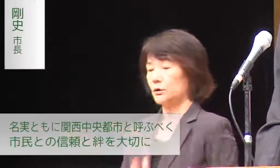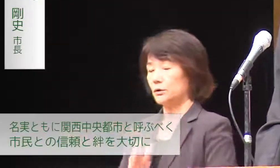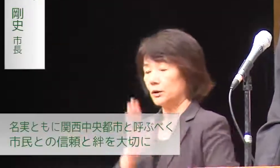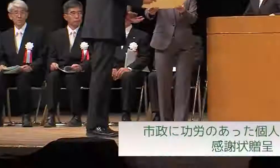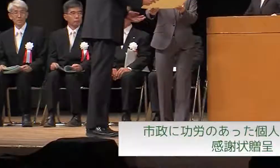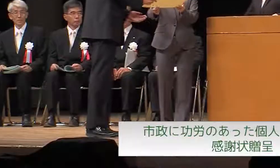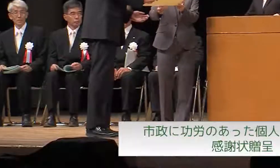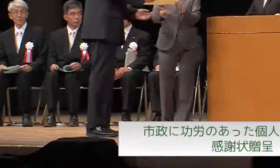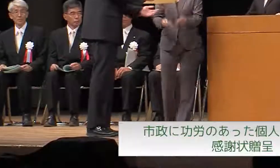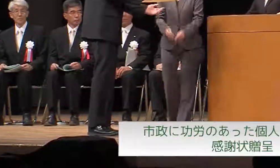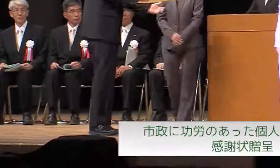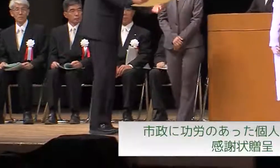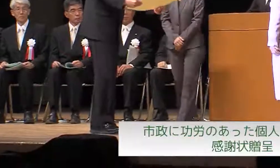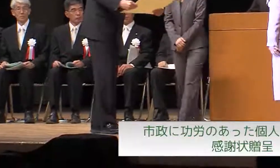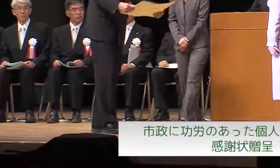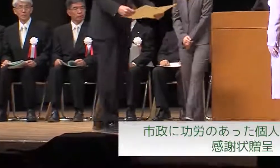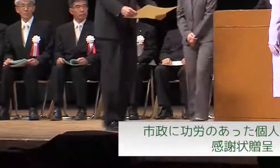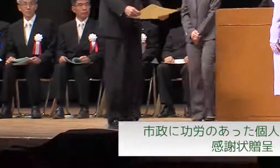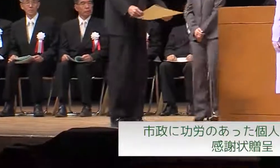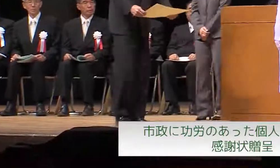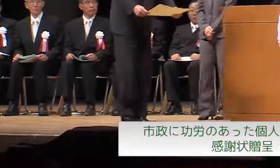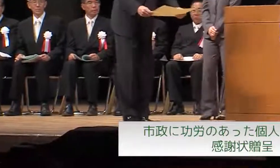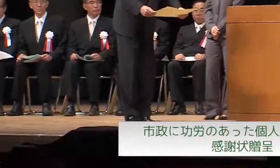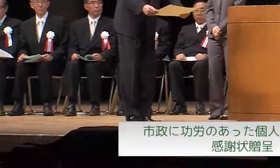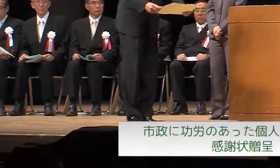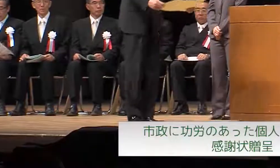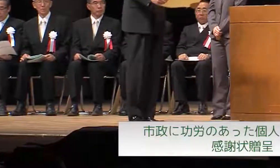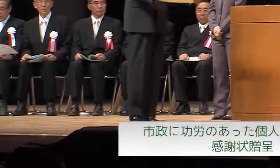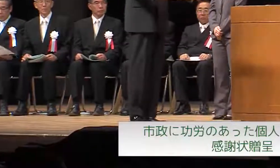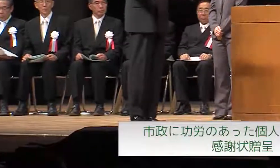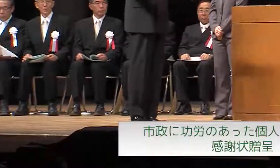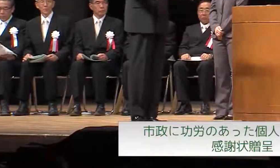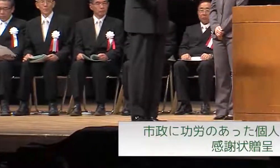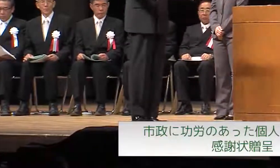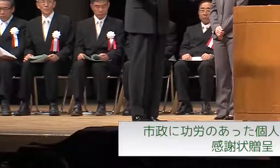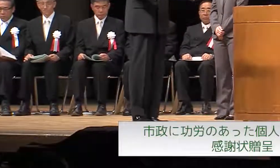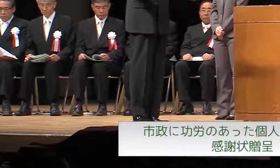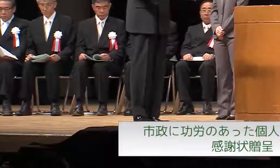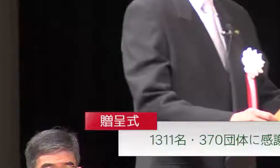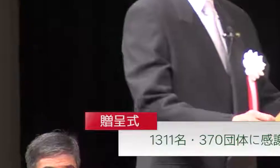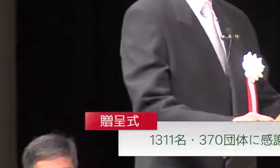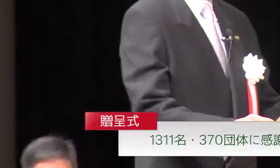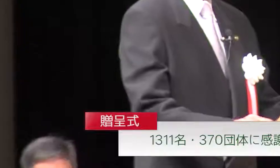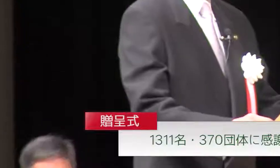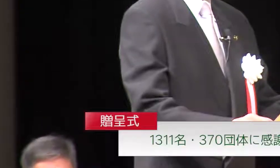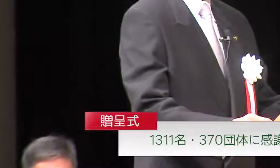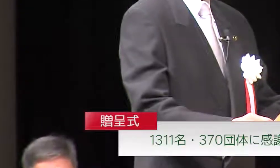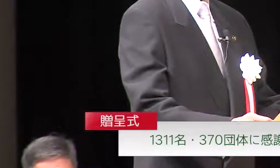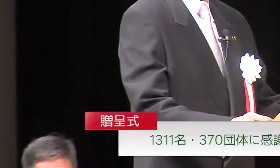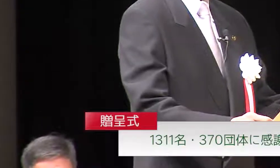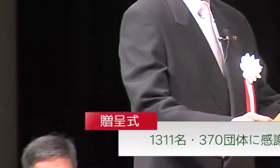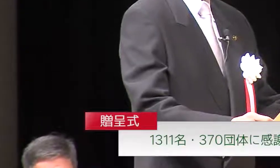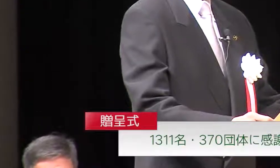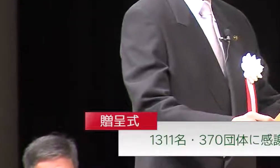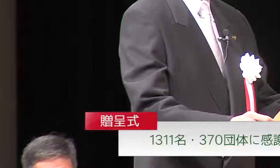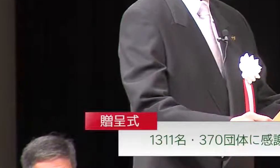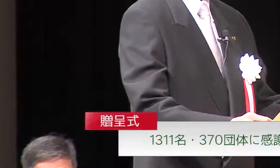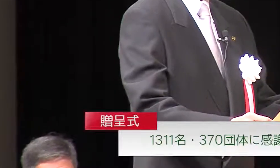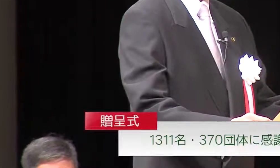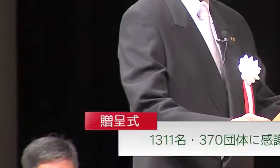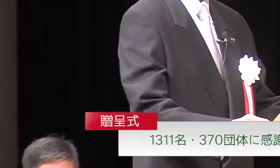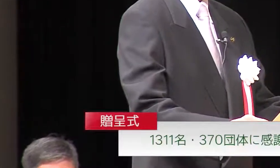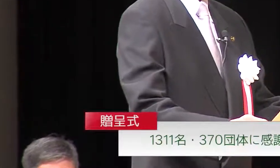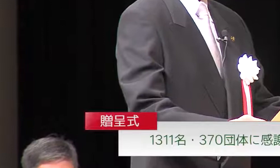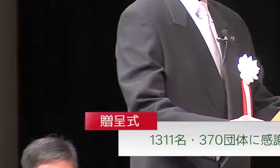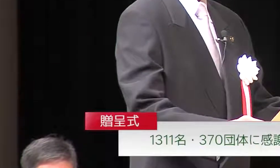ます。 式典では市政に功労のあった個人団体への感謝状が浜田市長から送られ、延